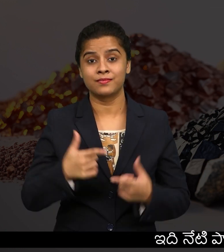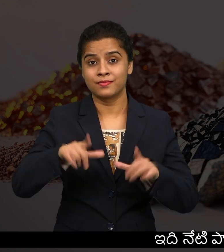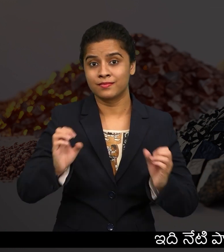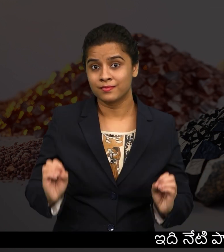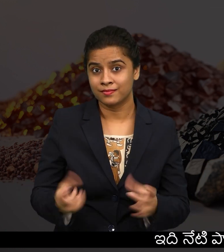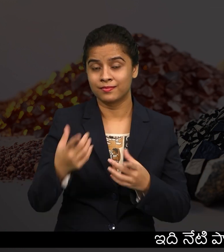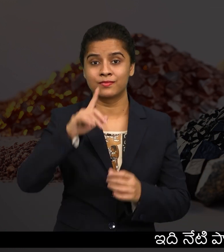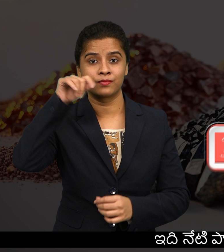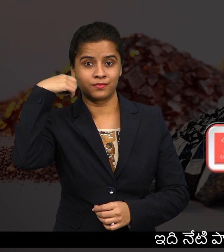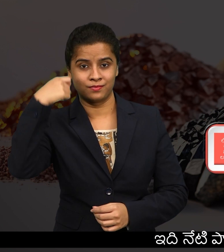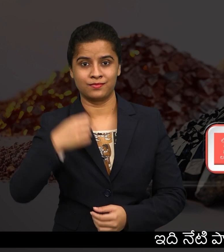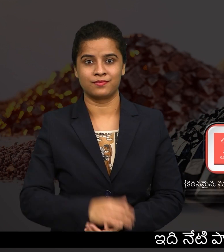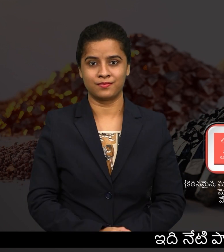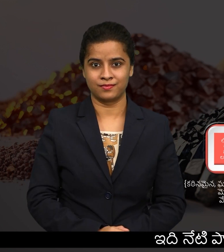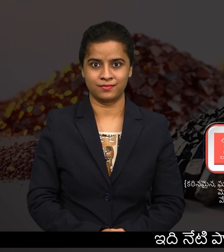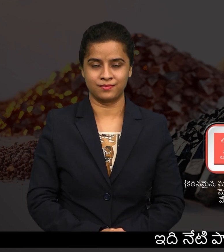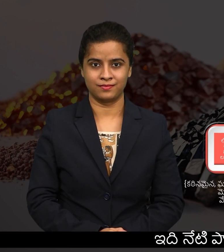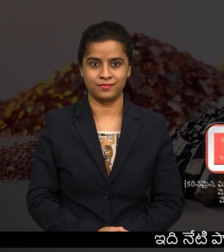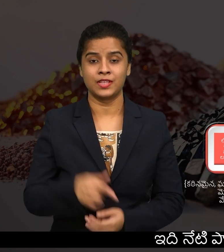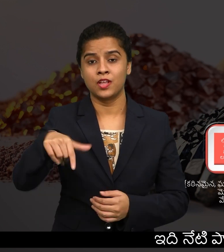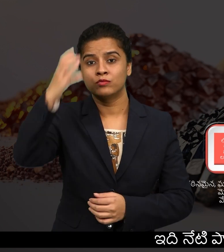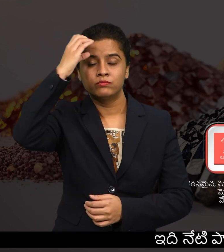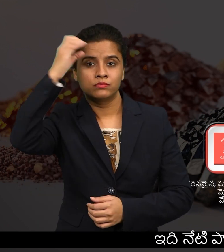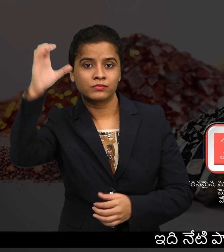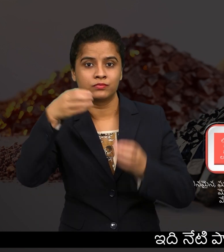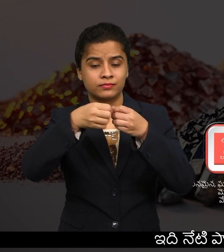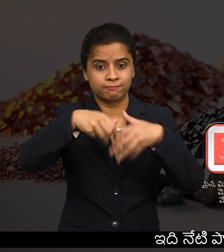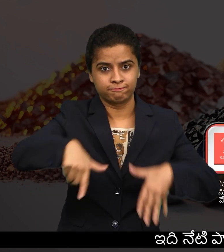ఇది నేటి పాఠం యొక్క కాన్సెప్ట్ మ్యాప్.